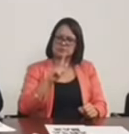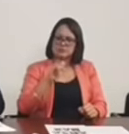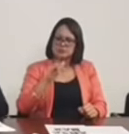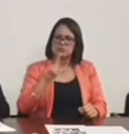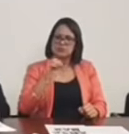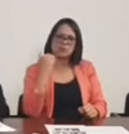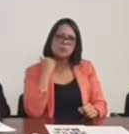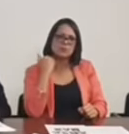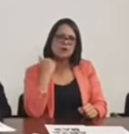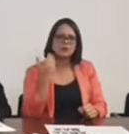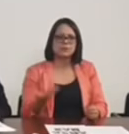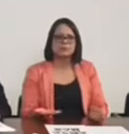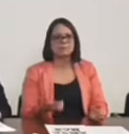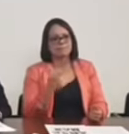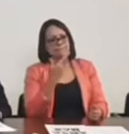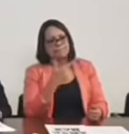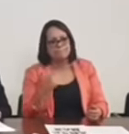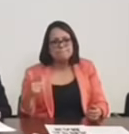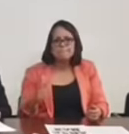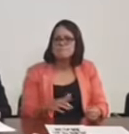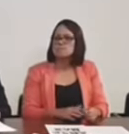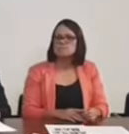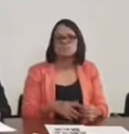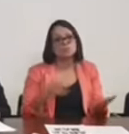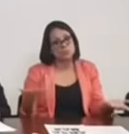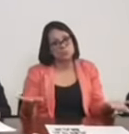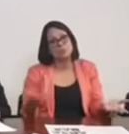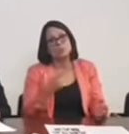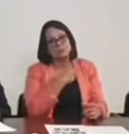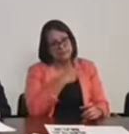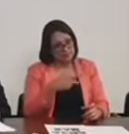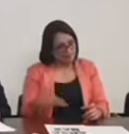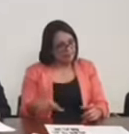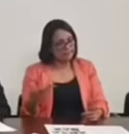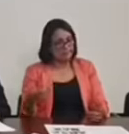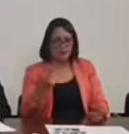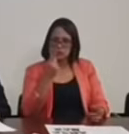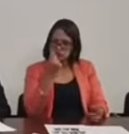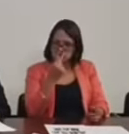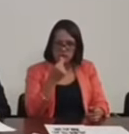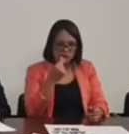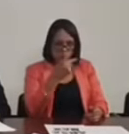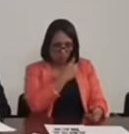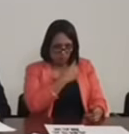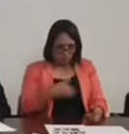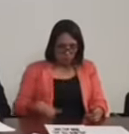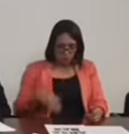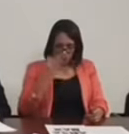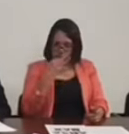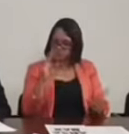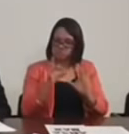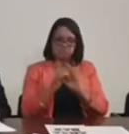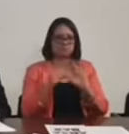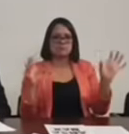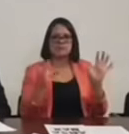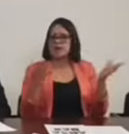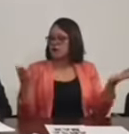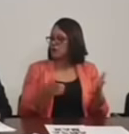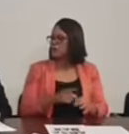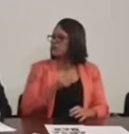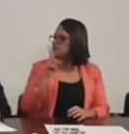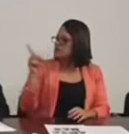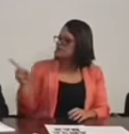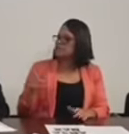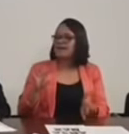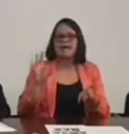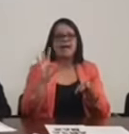a partir dessa assinatura, presidente, em relação ao dinheiro público federal. O senhor vai agora assinar